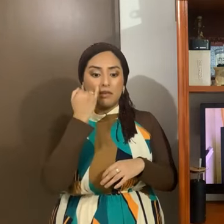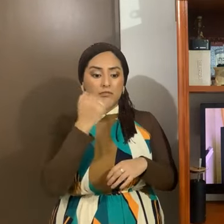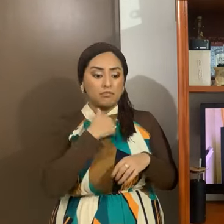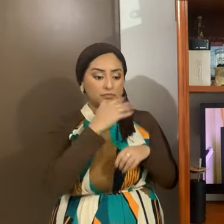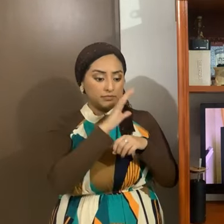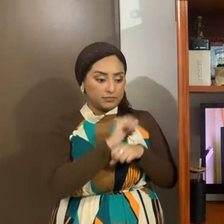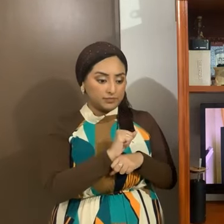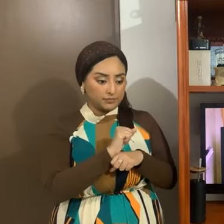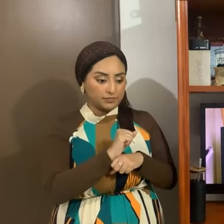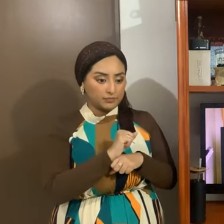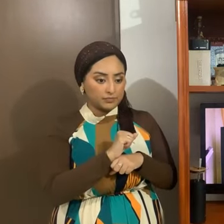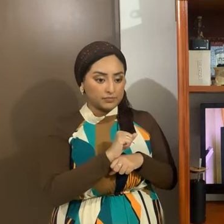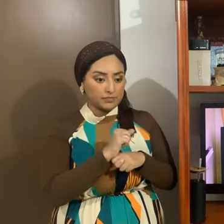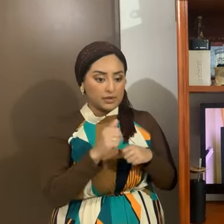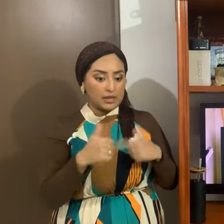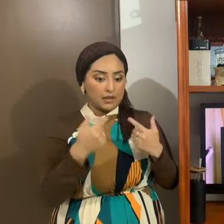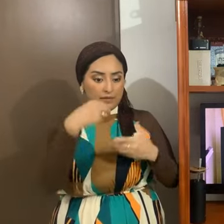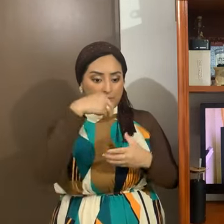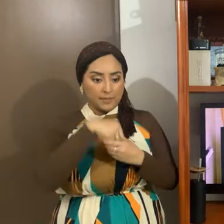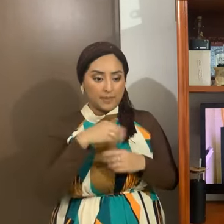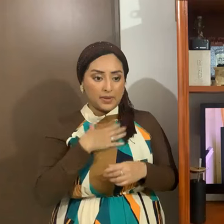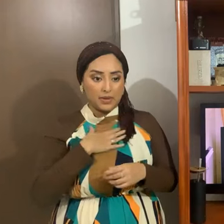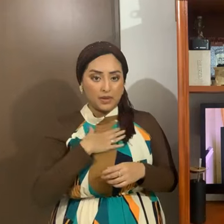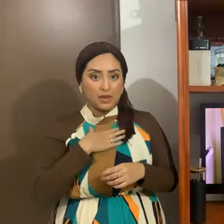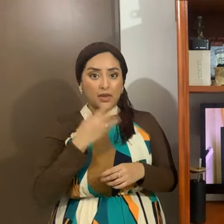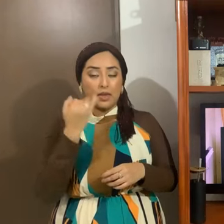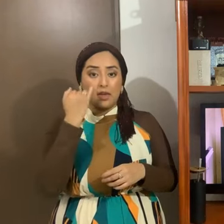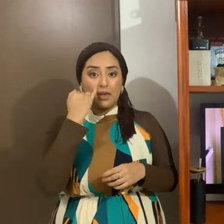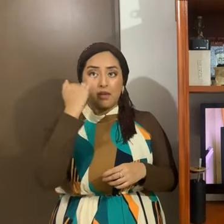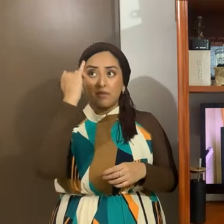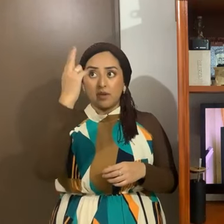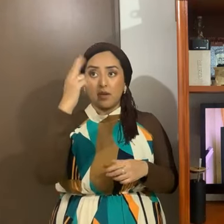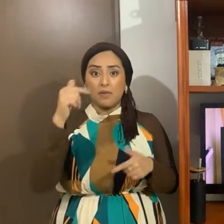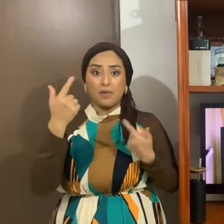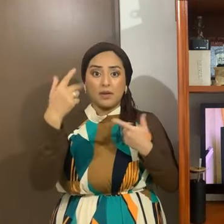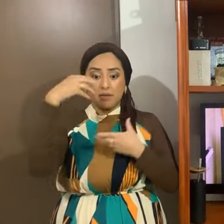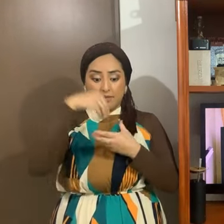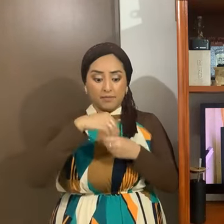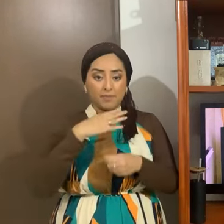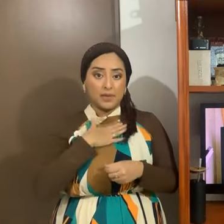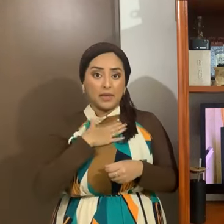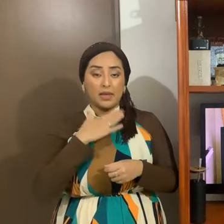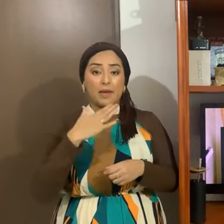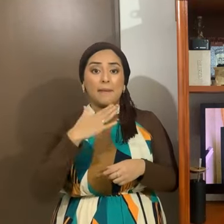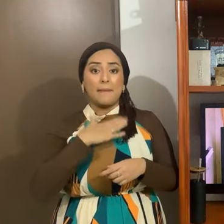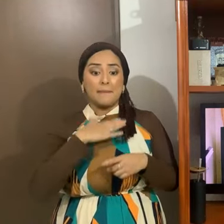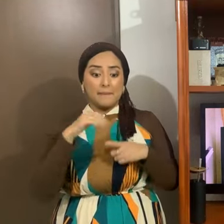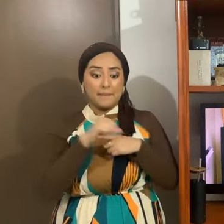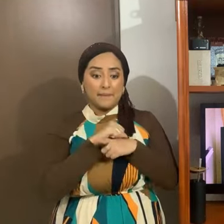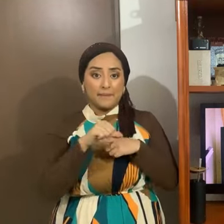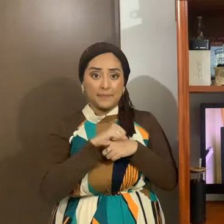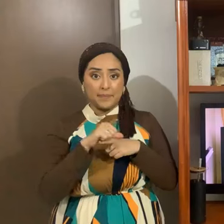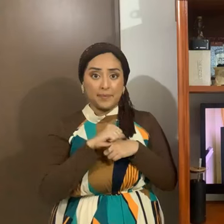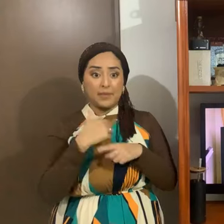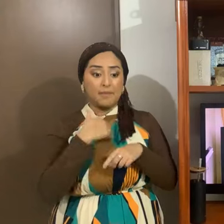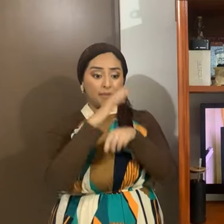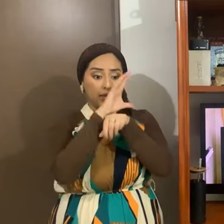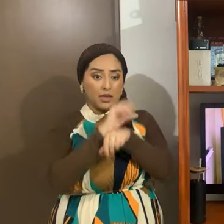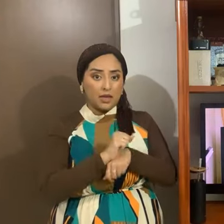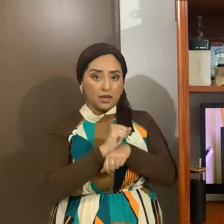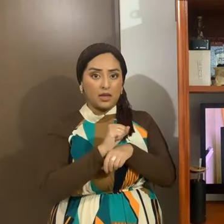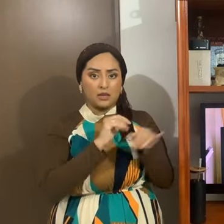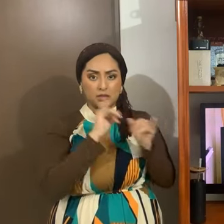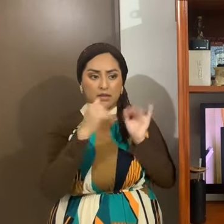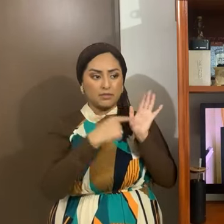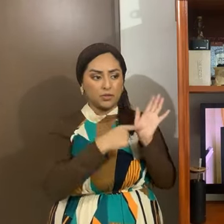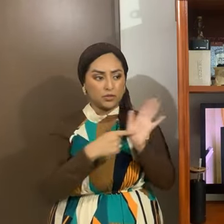tengo y es lo que habita en mí, entonces si Yahweh habita en mí, mis acciones y mis hábitos